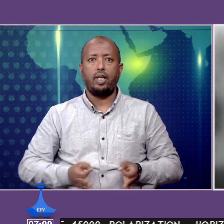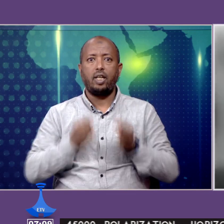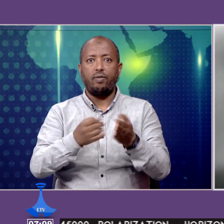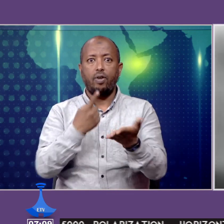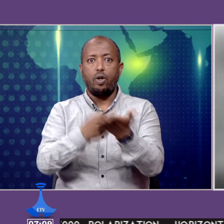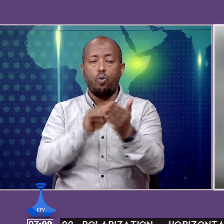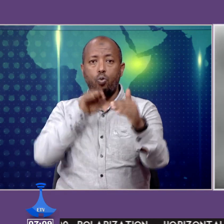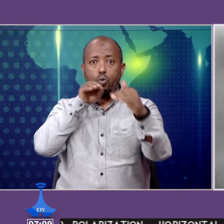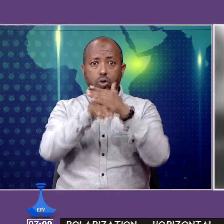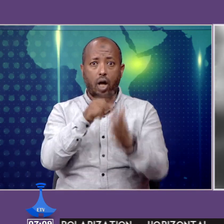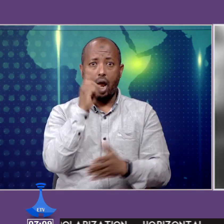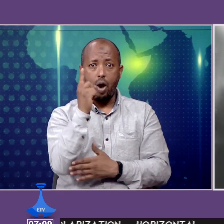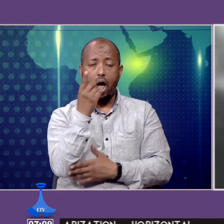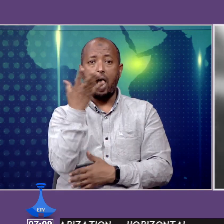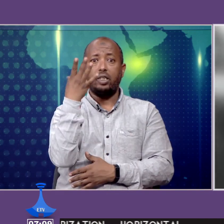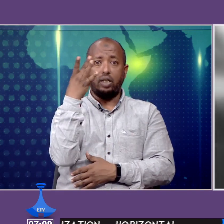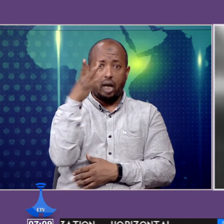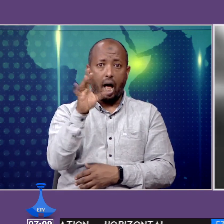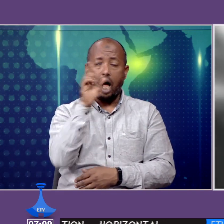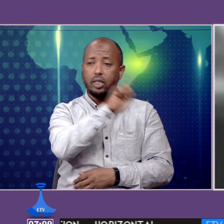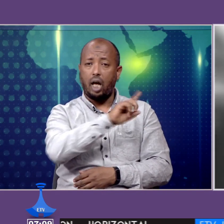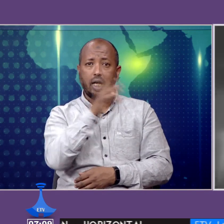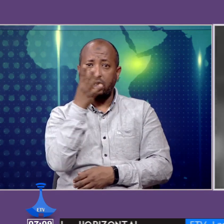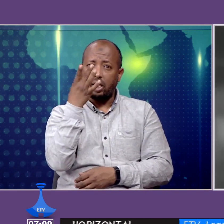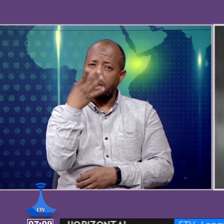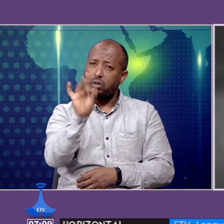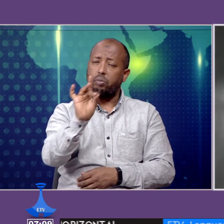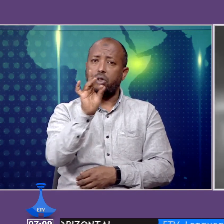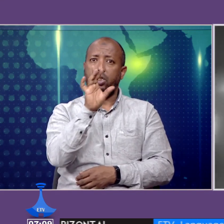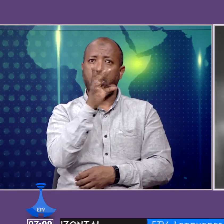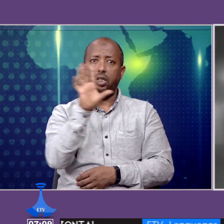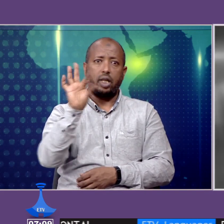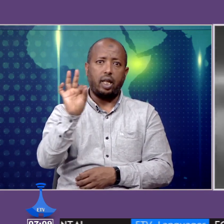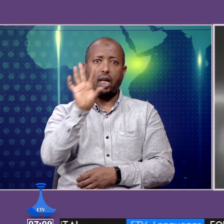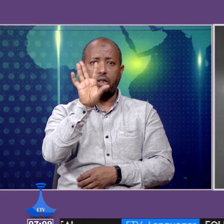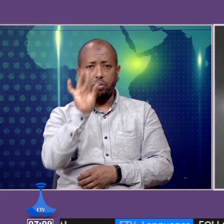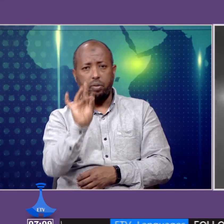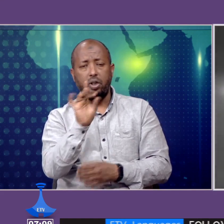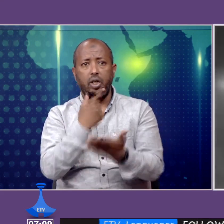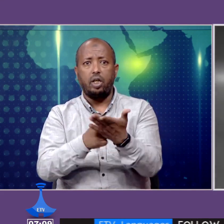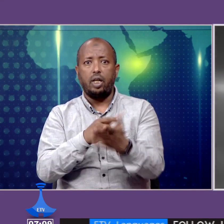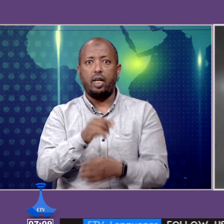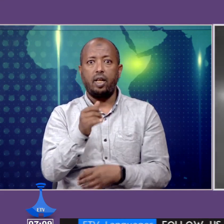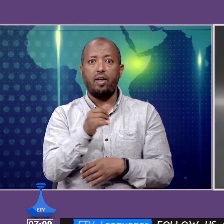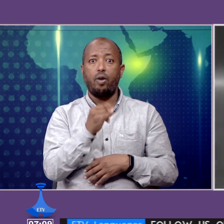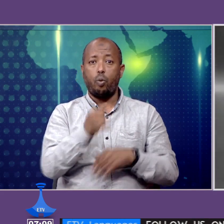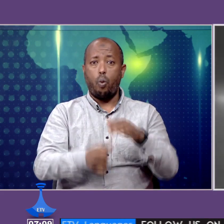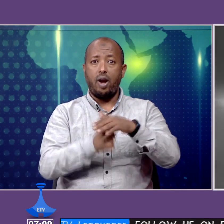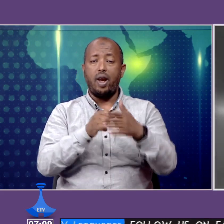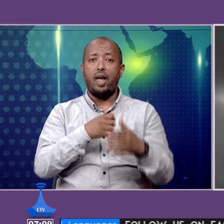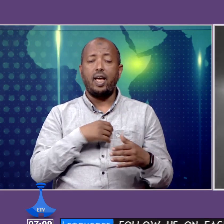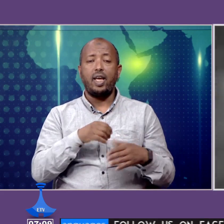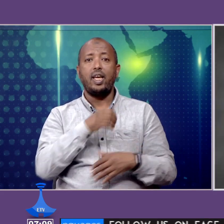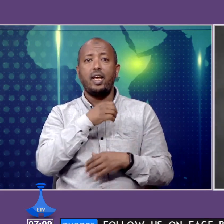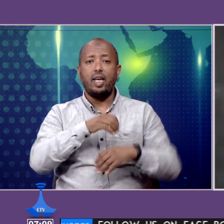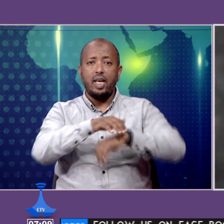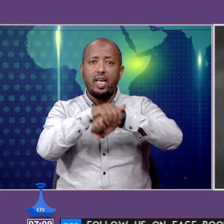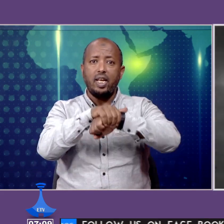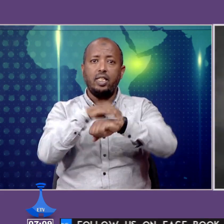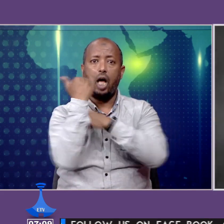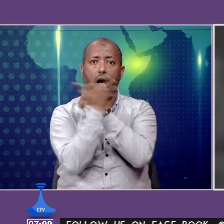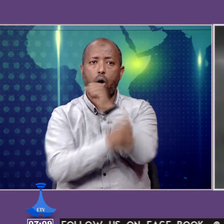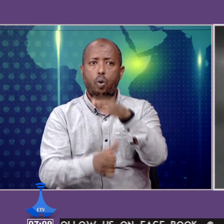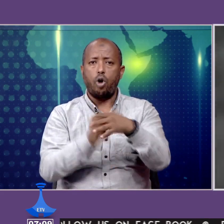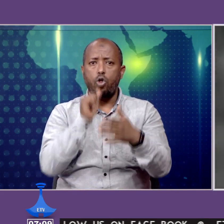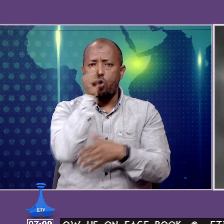አንዱ በ1898 እንግሊዝ ፈረንሳይና ጣሊያን ለንደን ላይ ለሁለተኛ ጊዜ ተገናኝተው ኢትዮጵያ